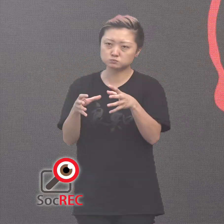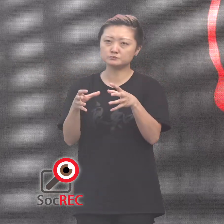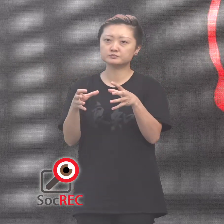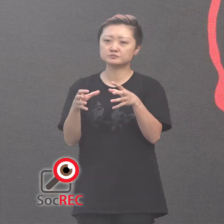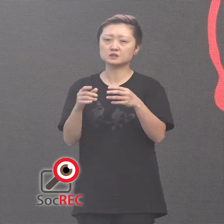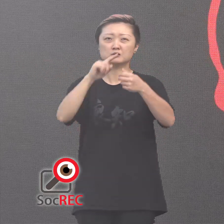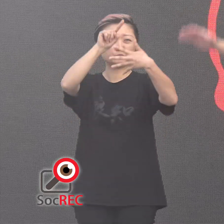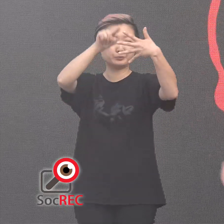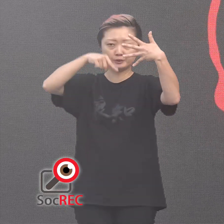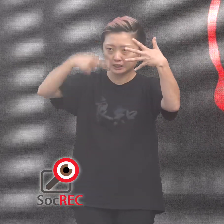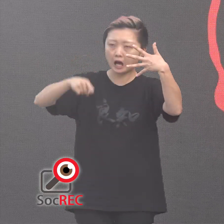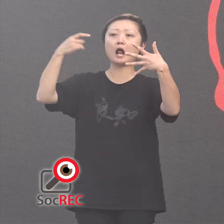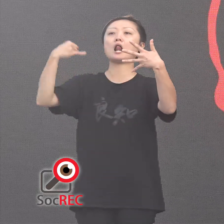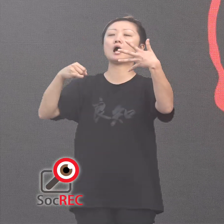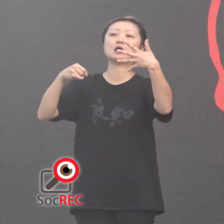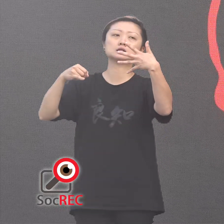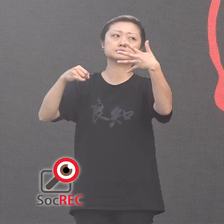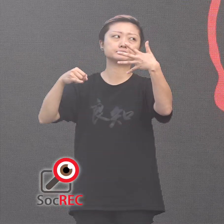Fight for demand!